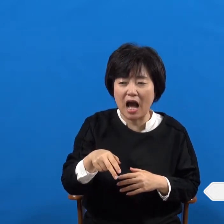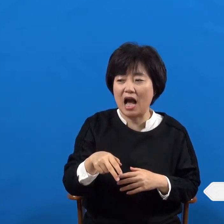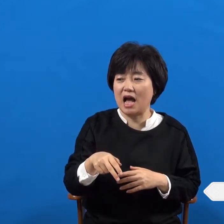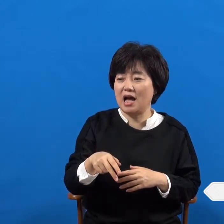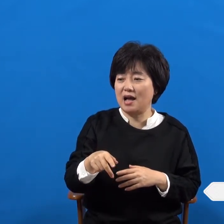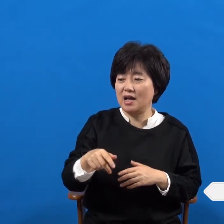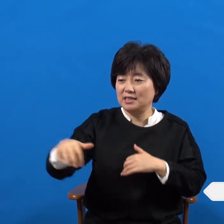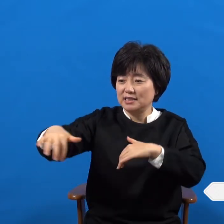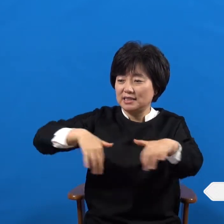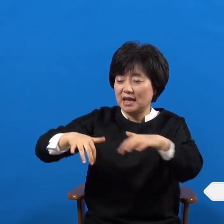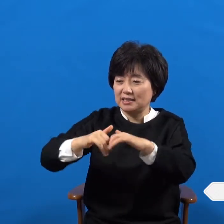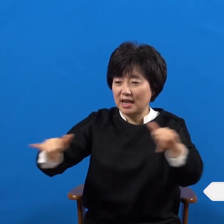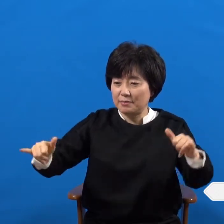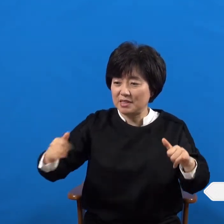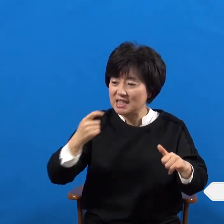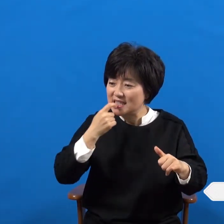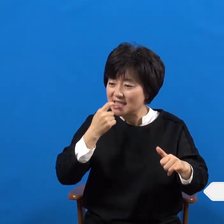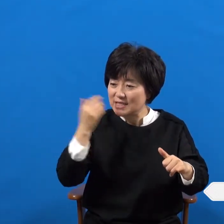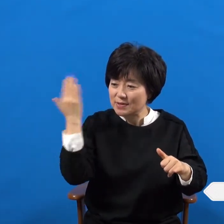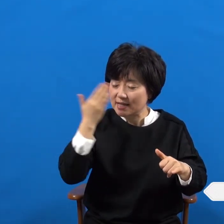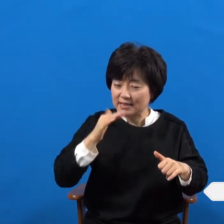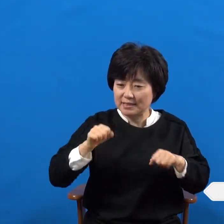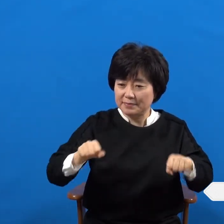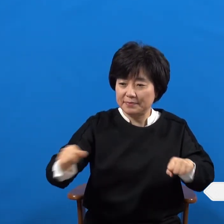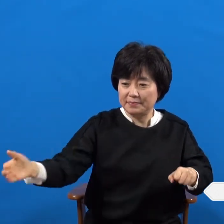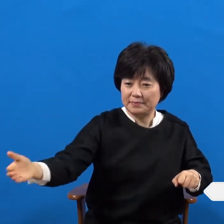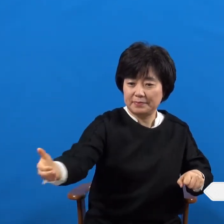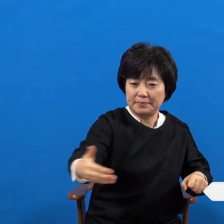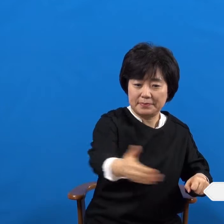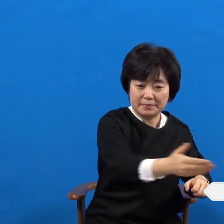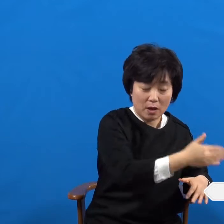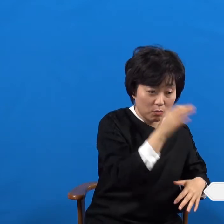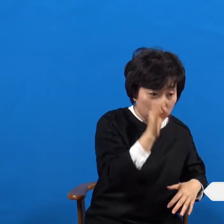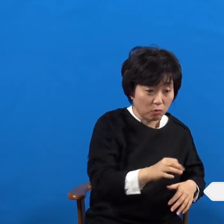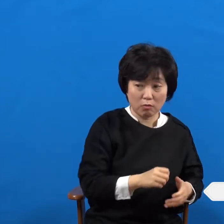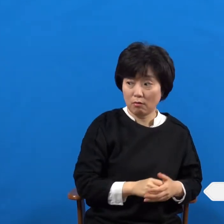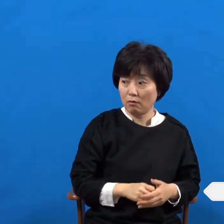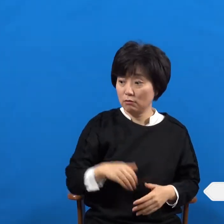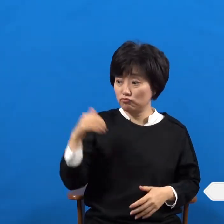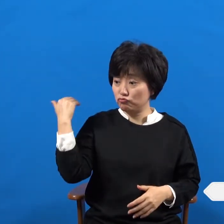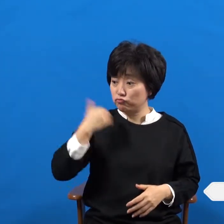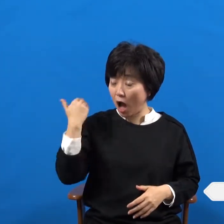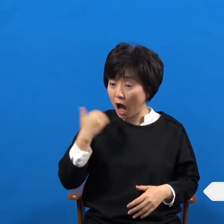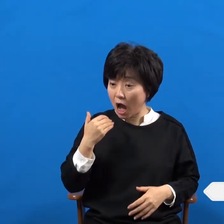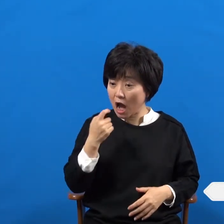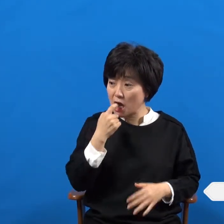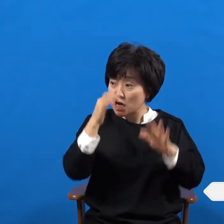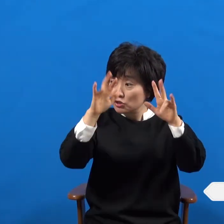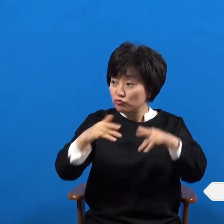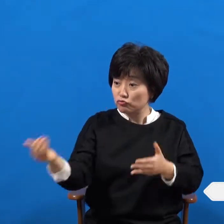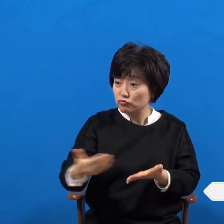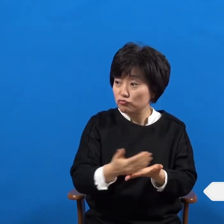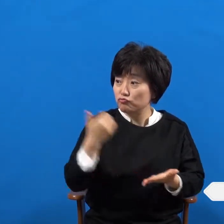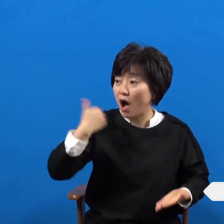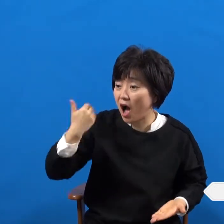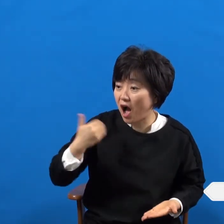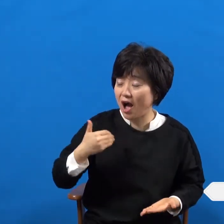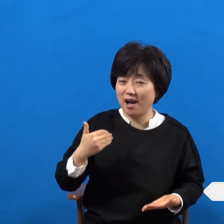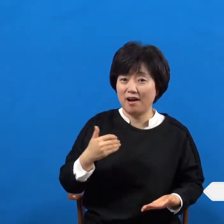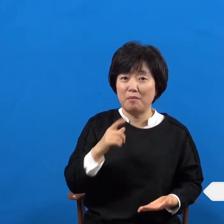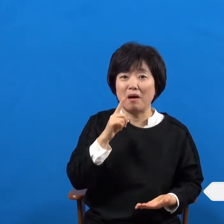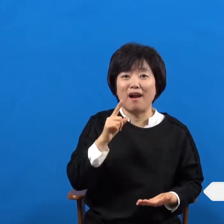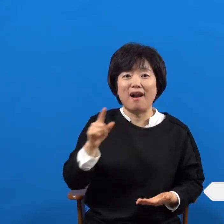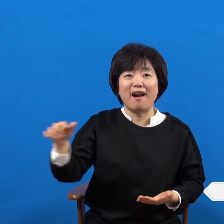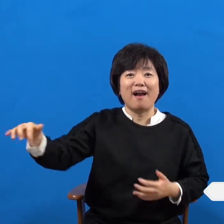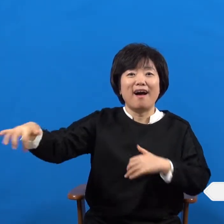사람들이 교회 주변에 눈 치운 모습을 보면서 그러더래요. 와, 이 눈 누가 치웠지? 그